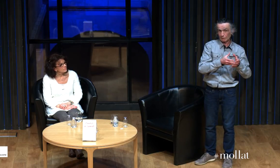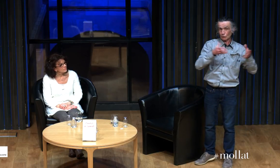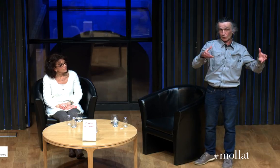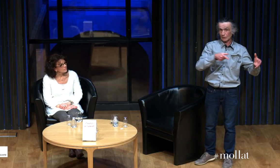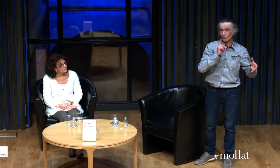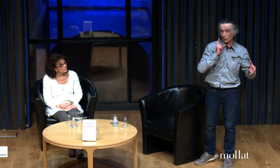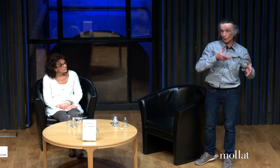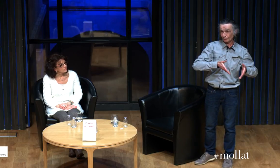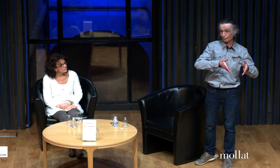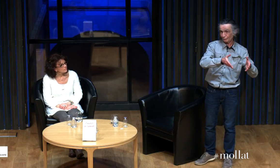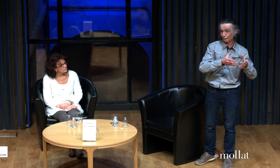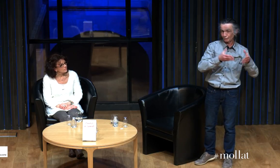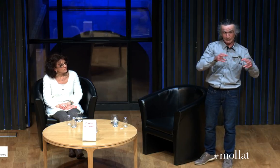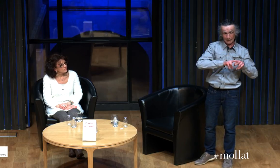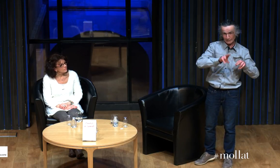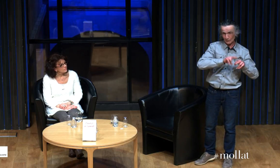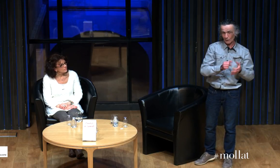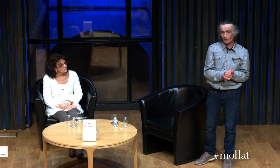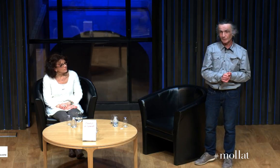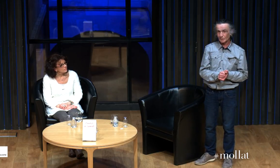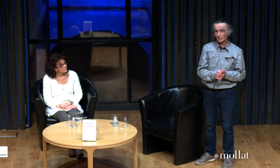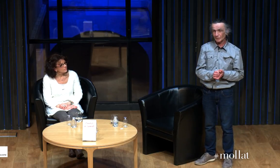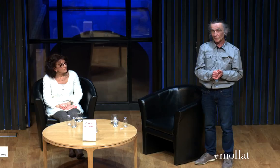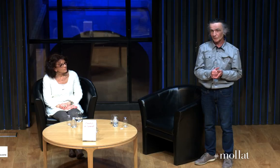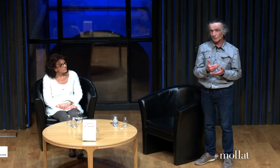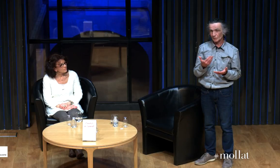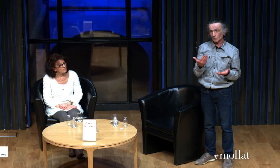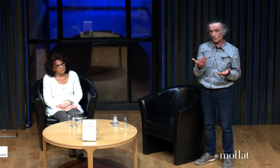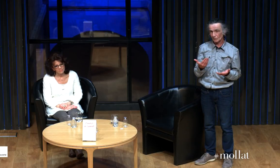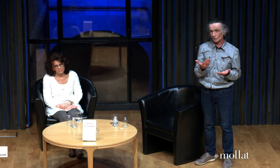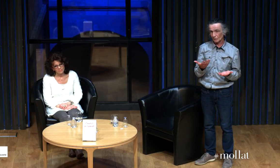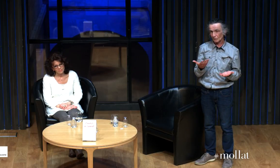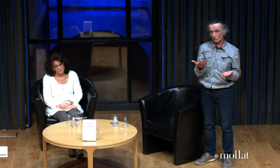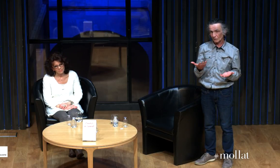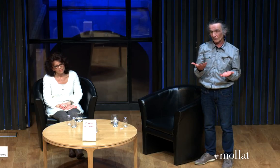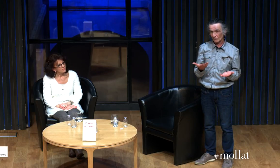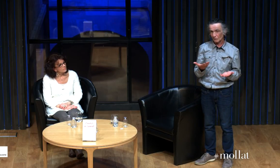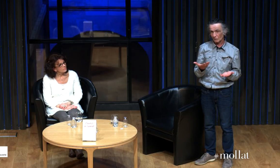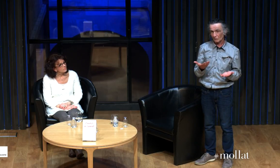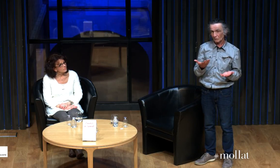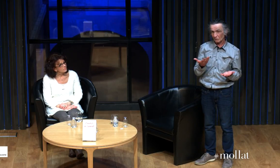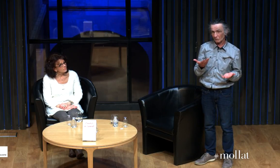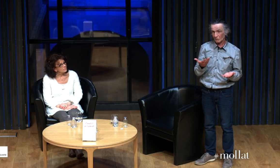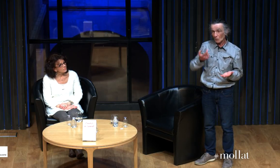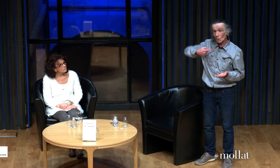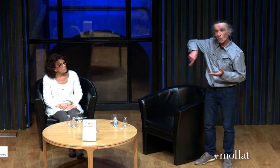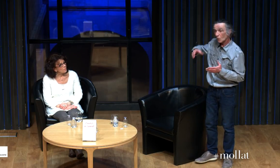la déficience. Et c'est vrai que des sourds sont amenés dans ce parcours de